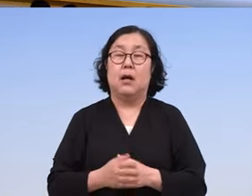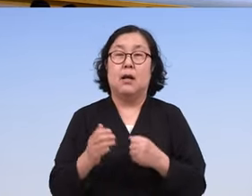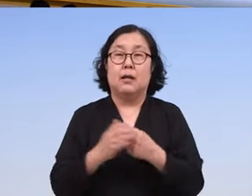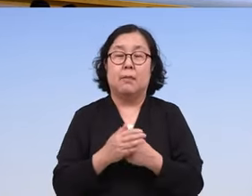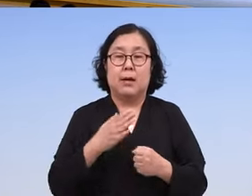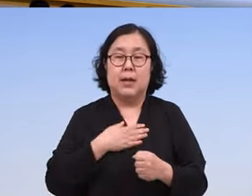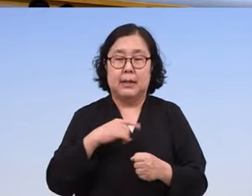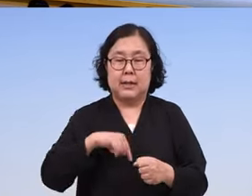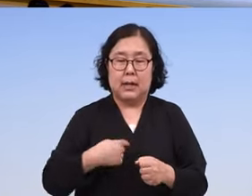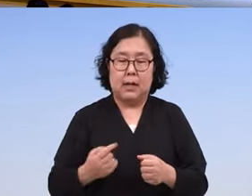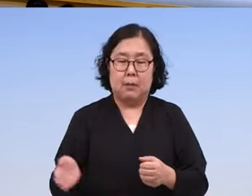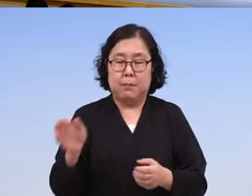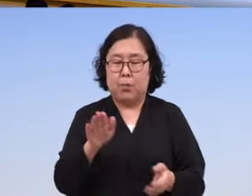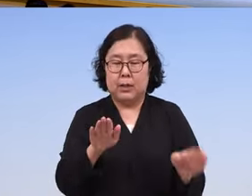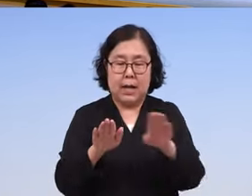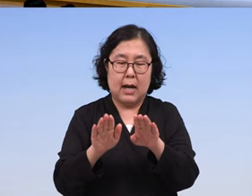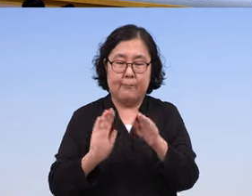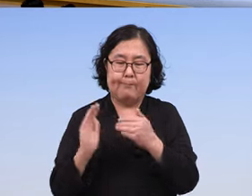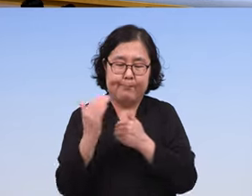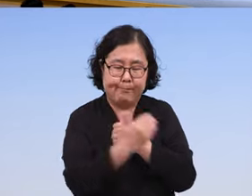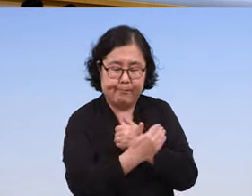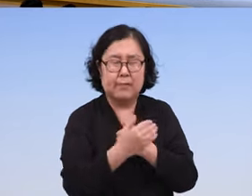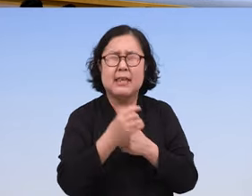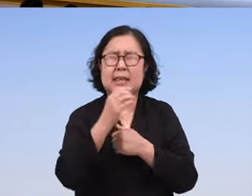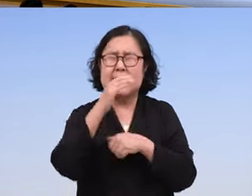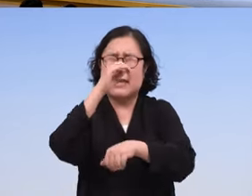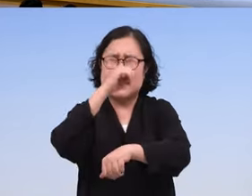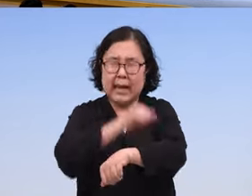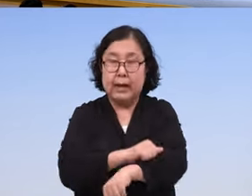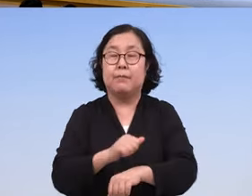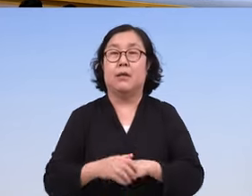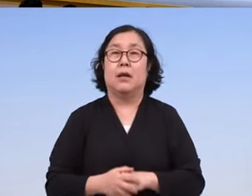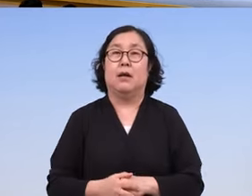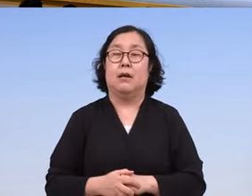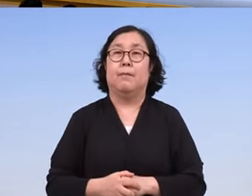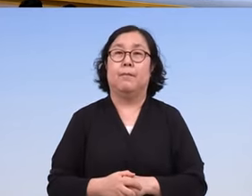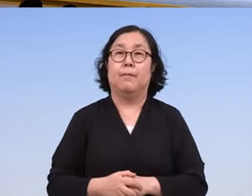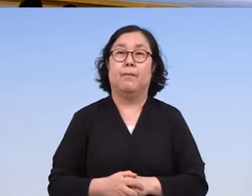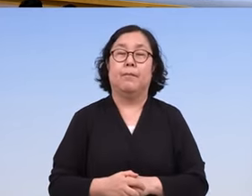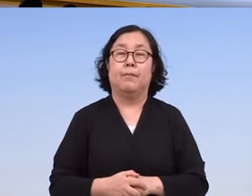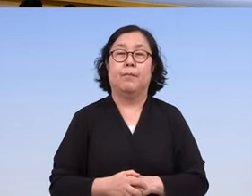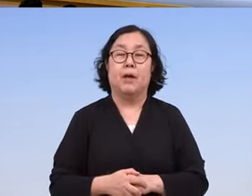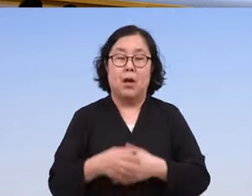보니까요. 그래서 자기 포장도 잘하고 막 그렇게 그냥